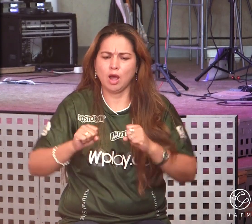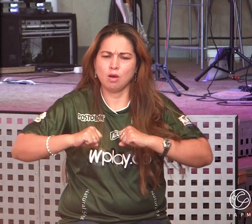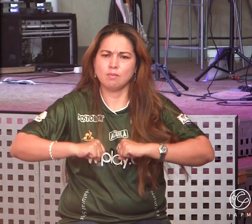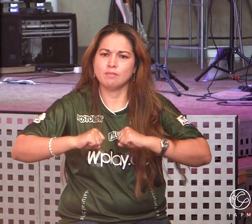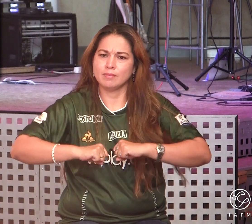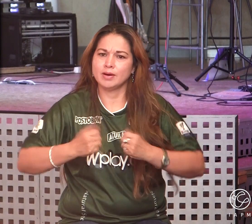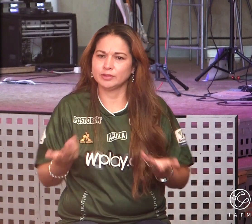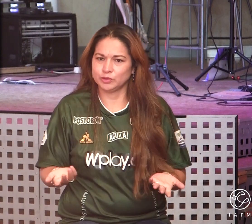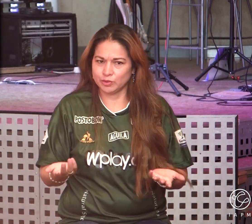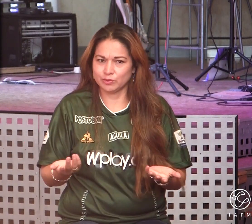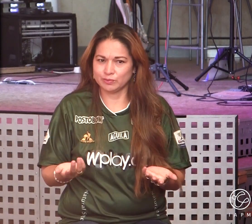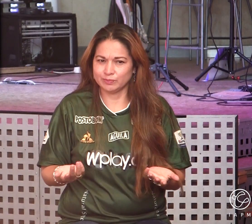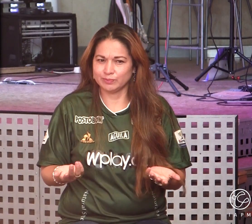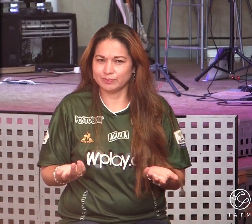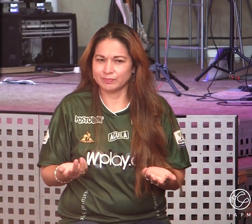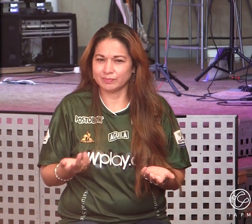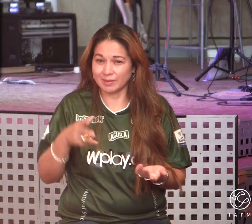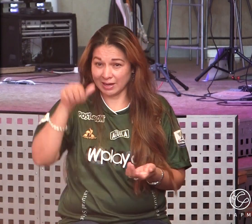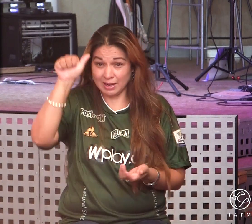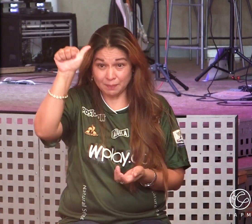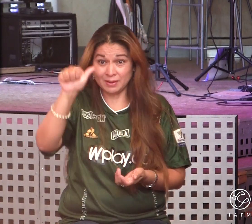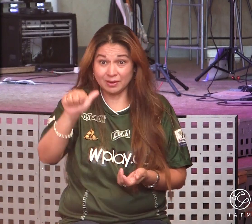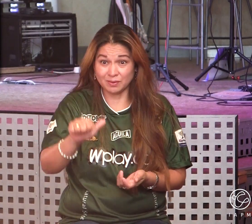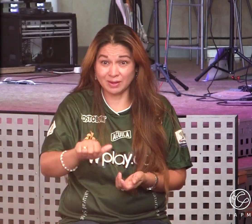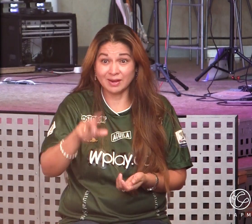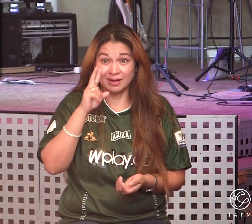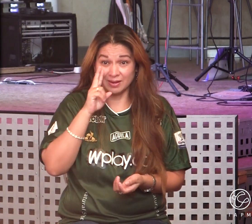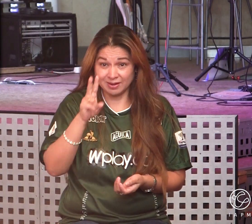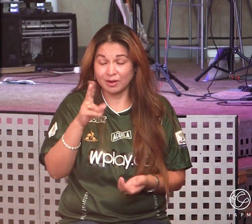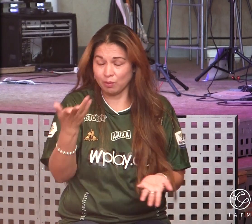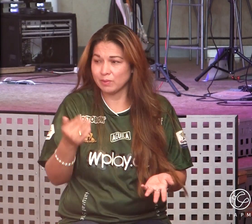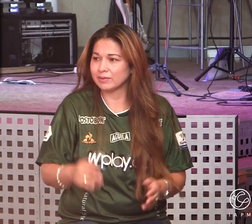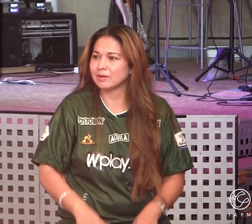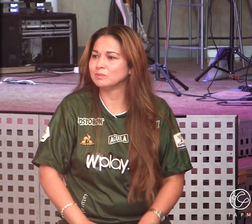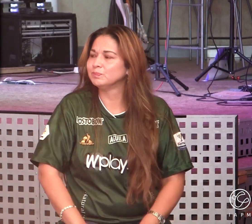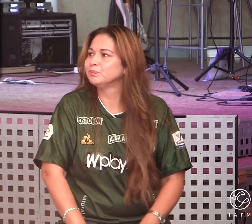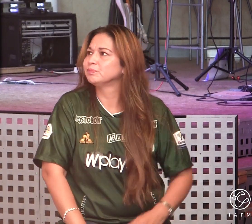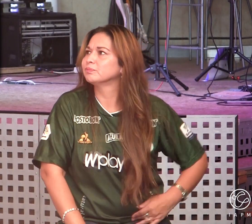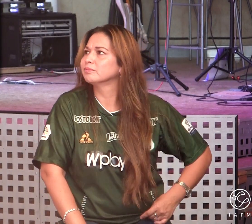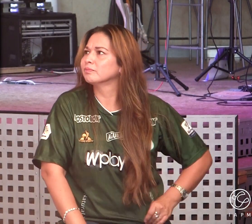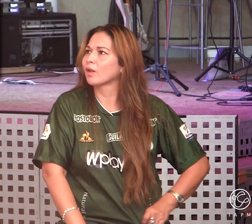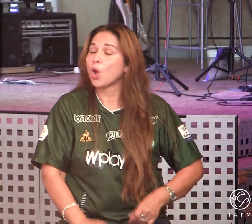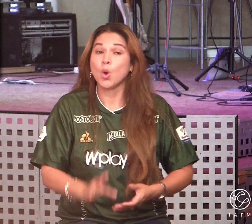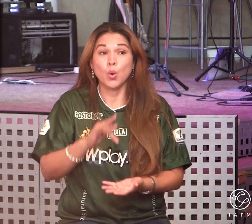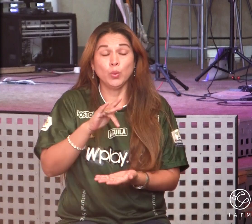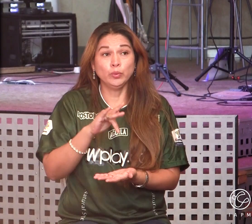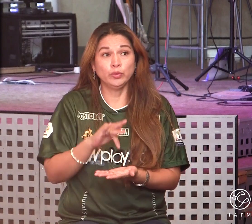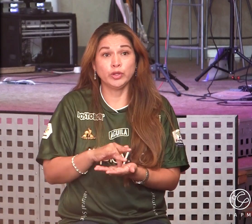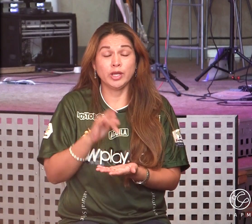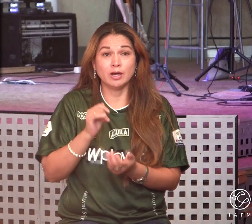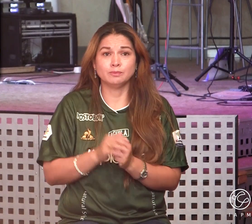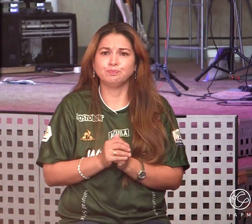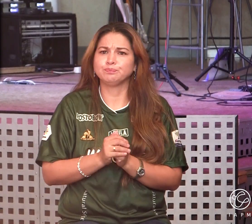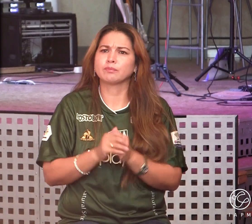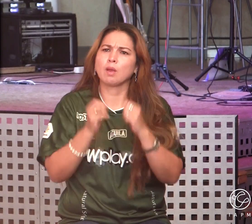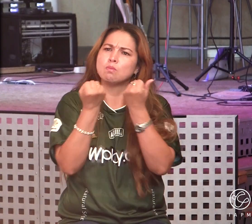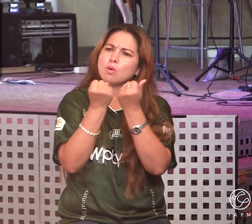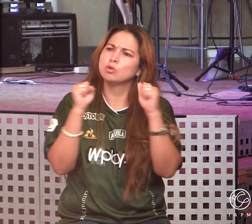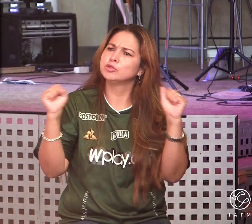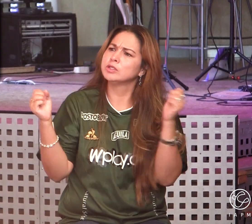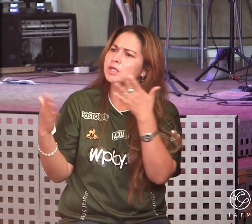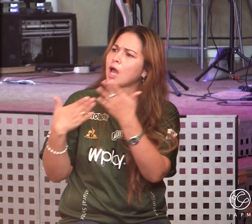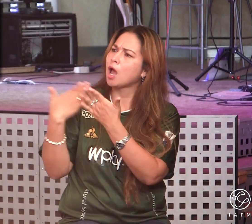cosas especialísimas. Y llega un día del diálogo, esta es la escena que más recuerdo, un día del diálogo de él con Dios, donde le dice: eso